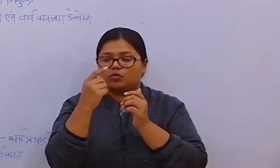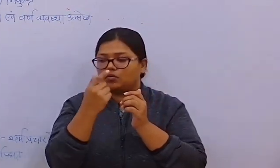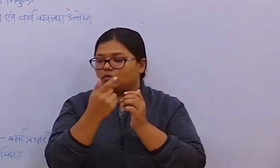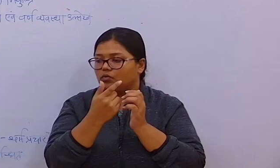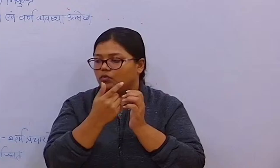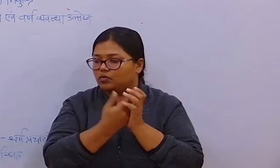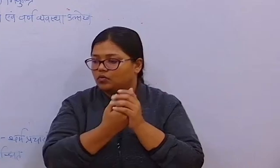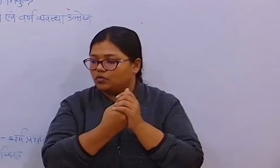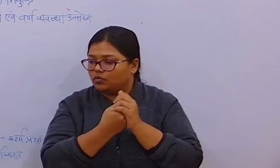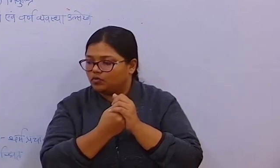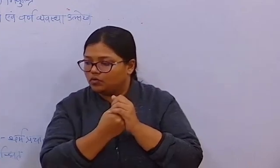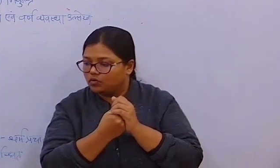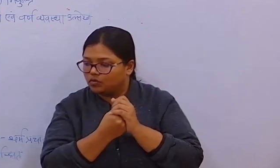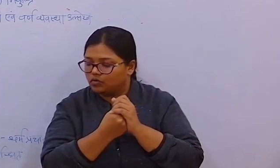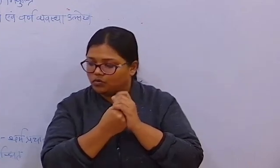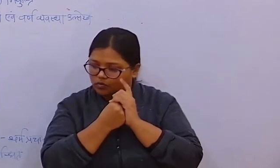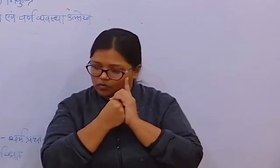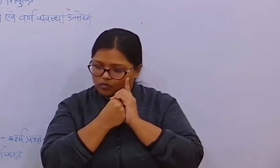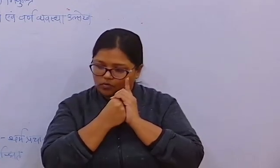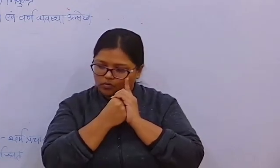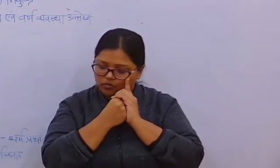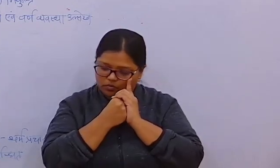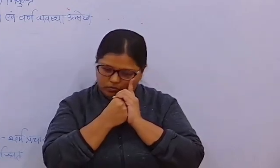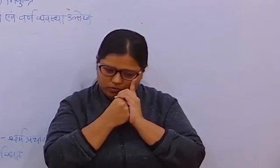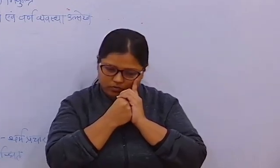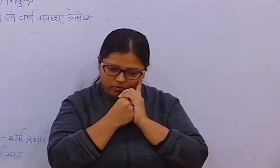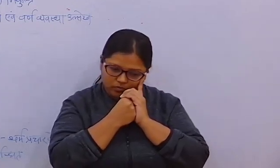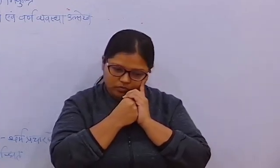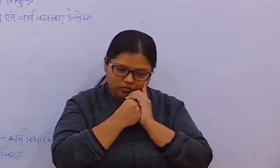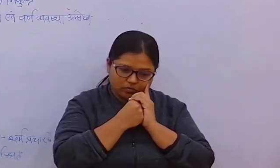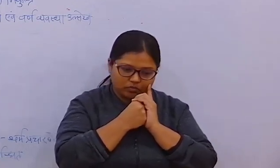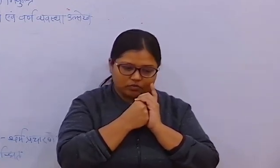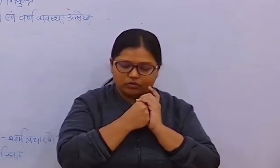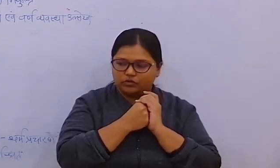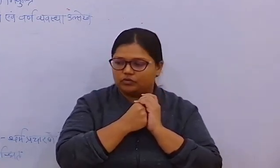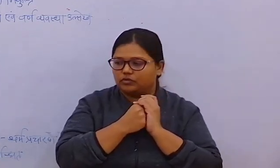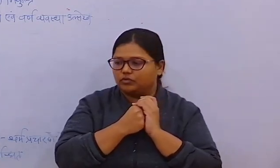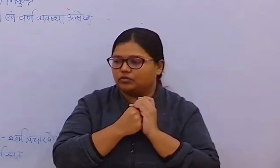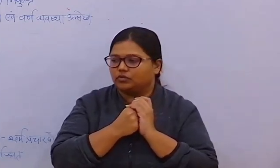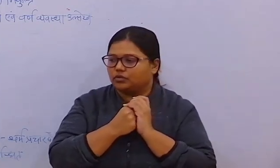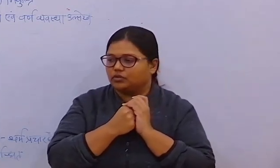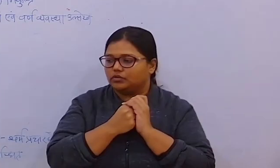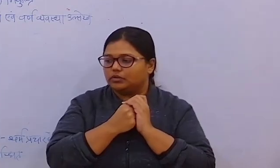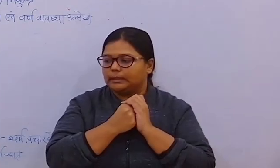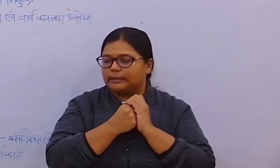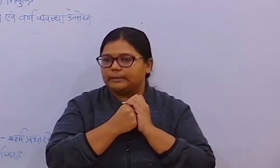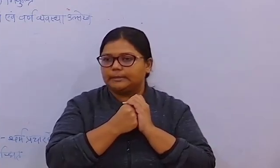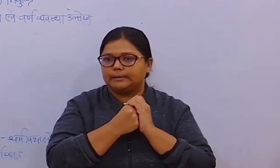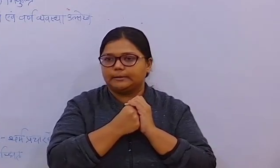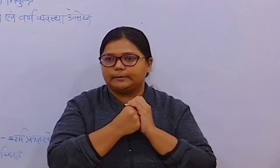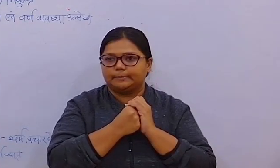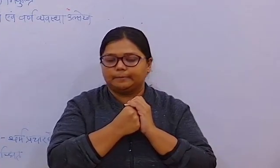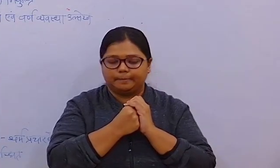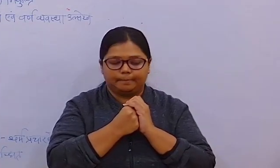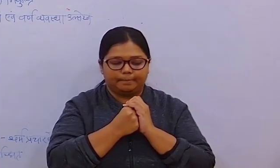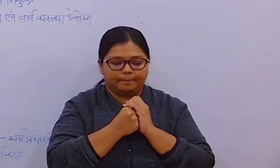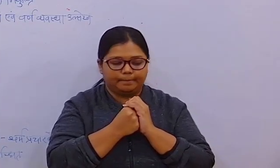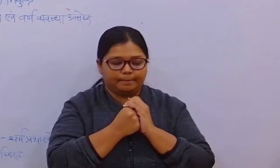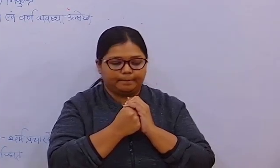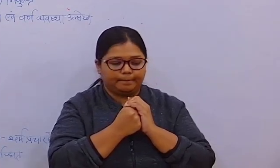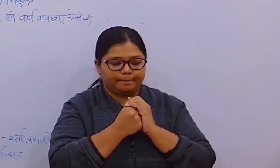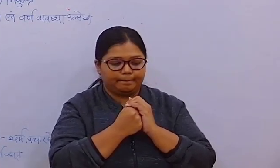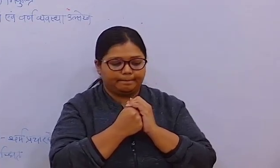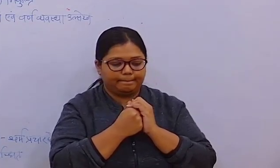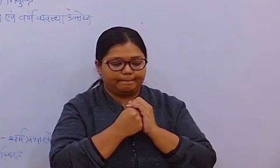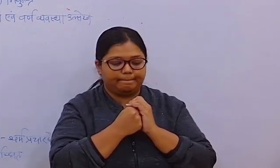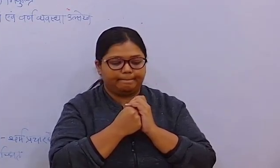चलेगा वो तो बताऊंगा, इसमें पूरी चीज़ है भी नहीं, 3 से 4 बुक से कलेक्ट करके लिखना पड़ रहा है, ठीक है। तो जो भी आपको 6 नाम 7 नाम 8 नाम